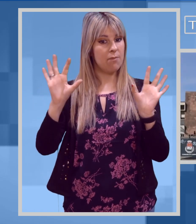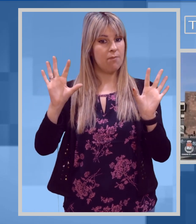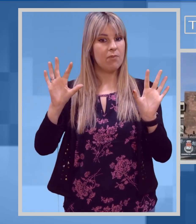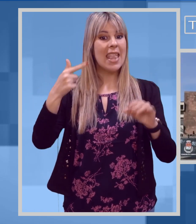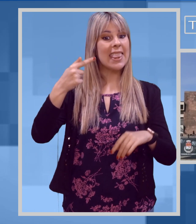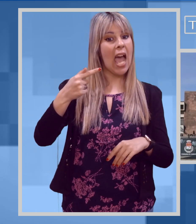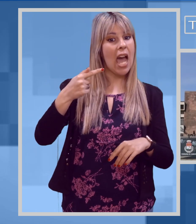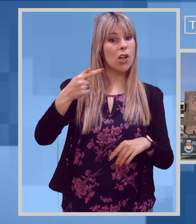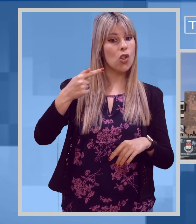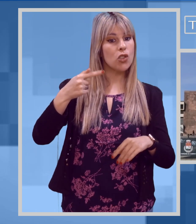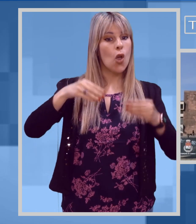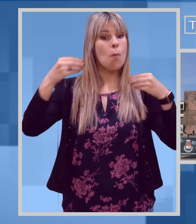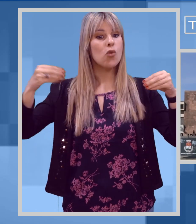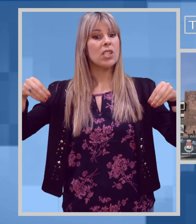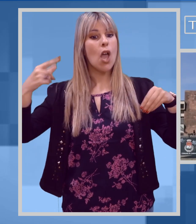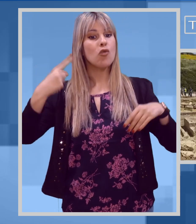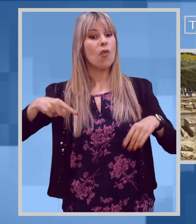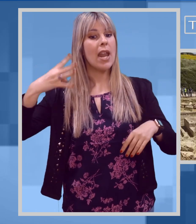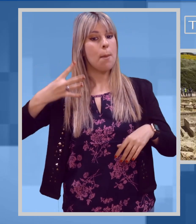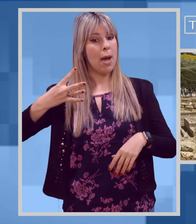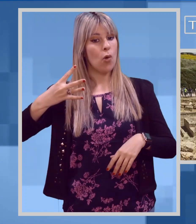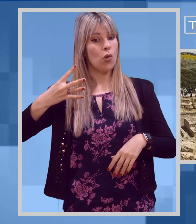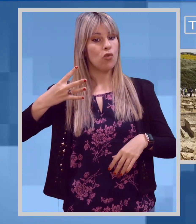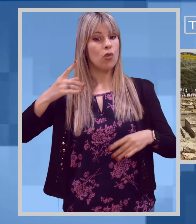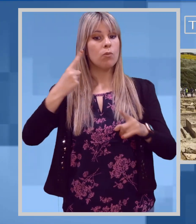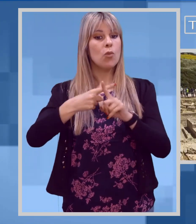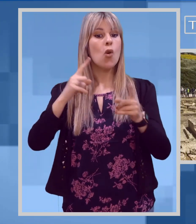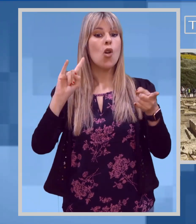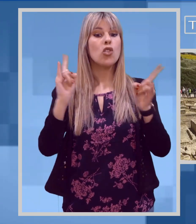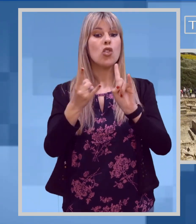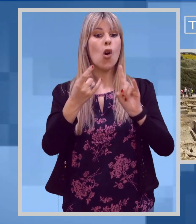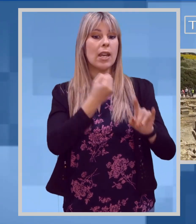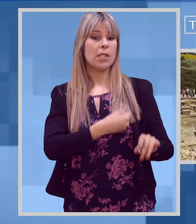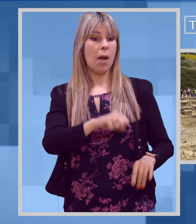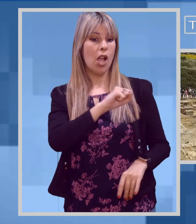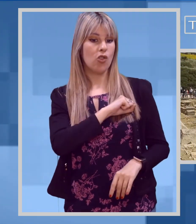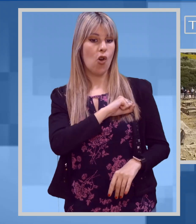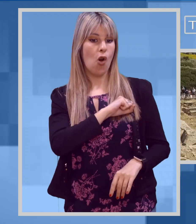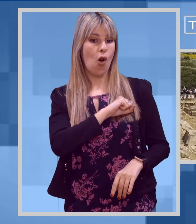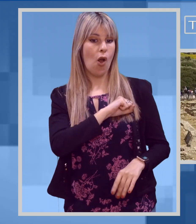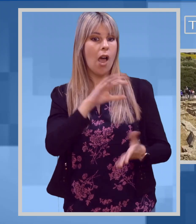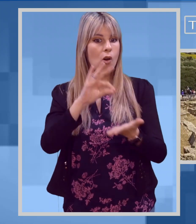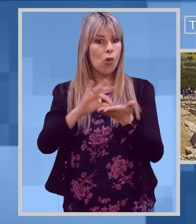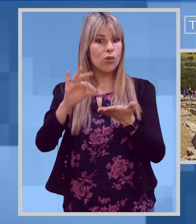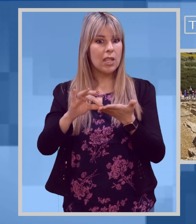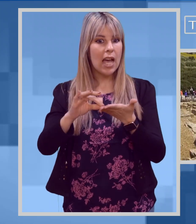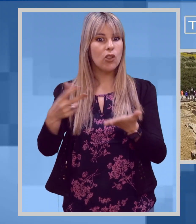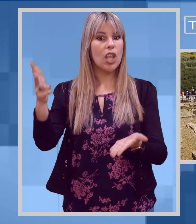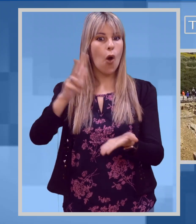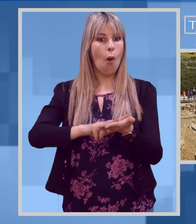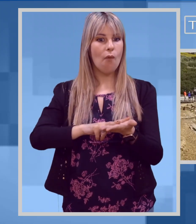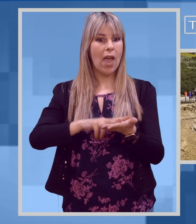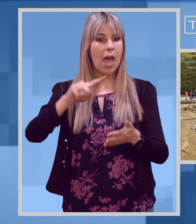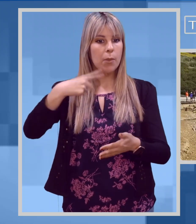visitabili, Tarros, Museo Giovanni Marongiu e Torre Spagnola. Un dato di sostanziale conferma dopo